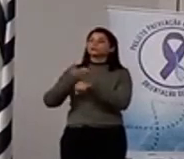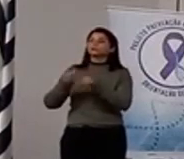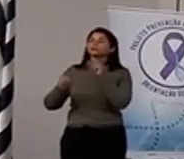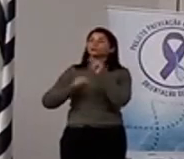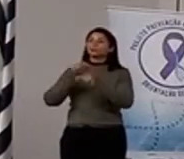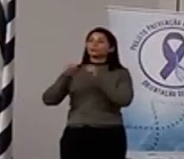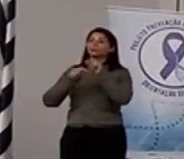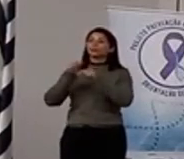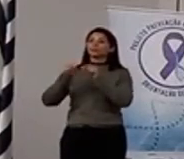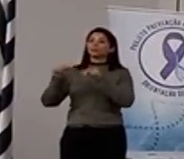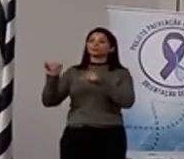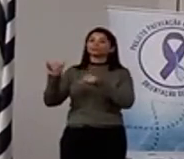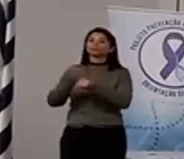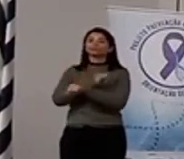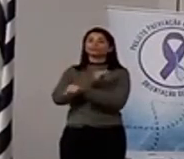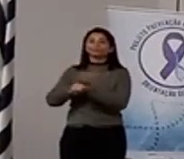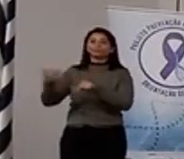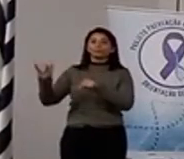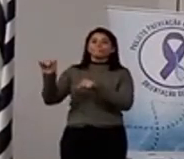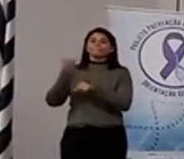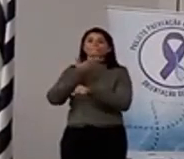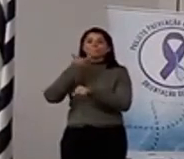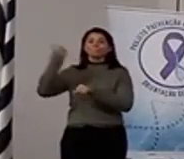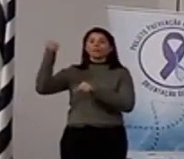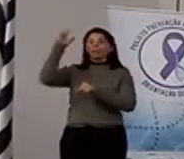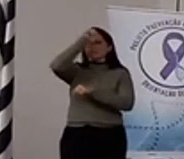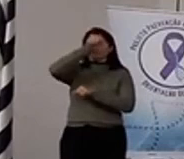também, até na forma de você melhorar o processo de aprendizado